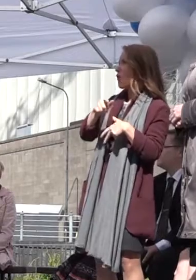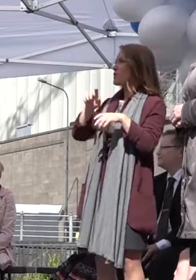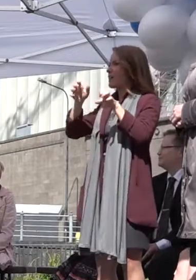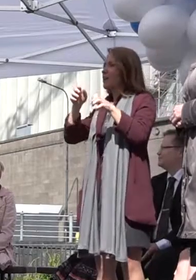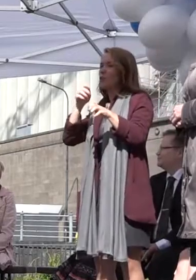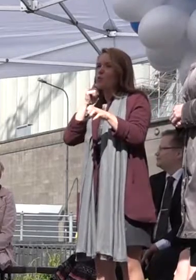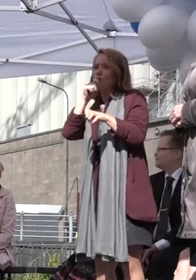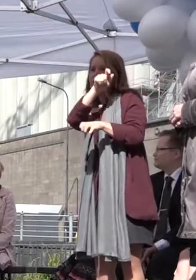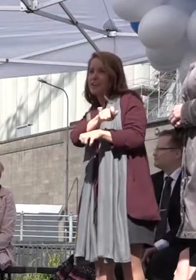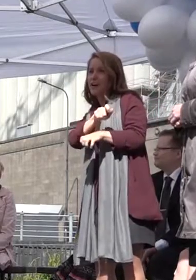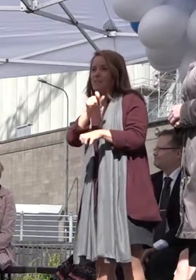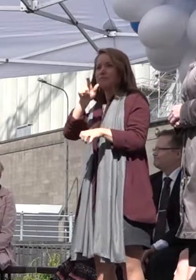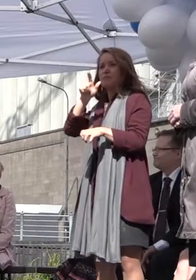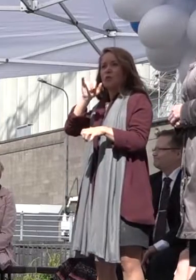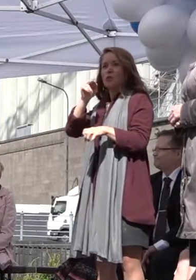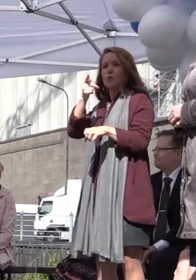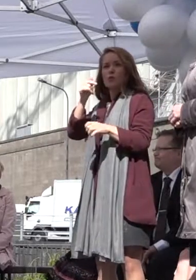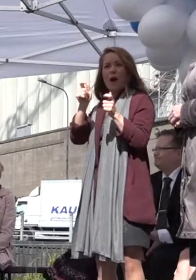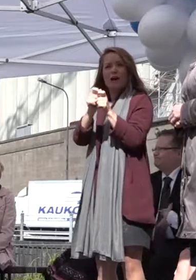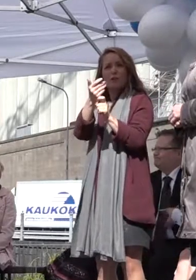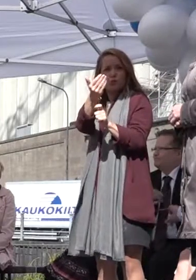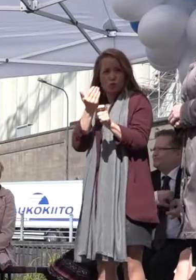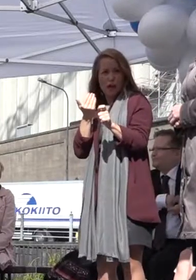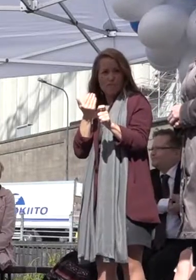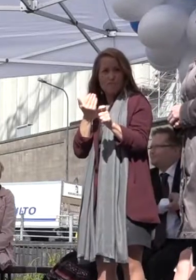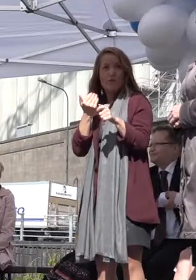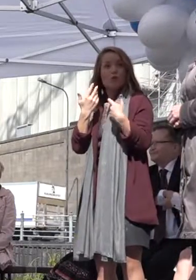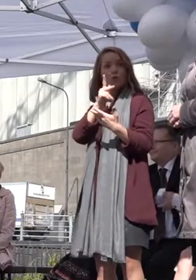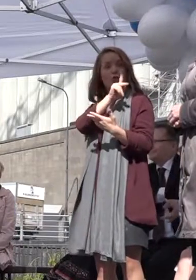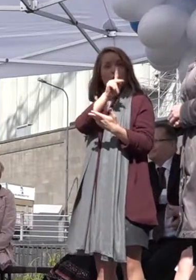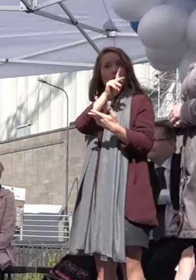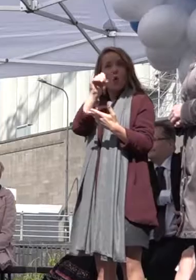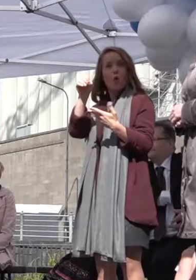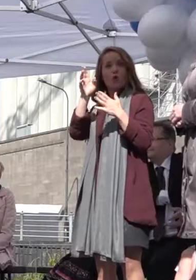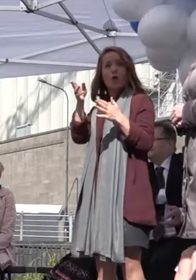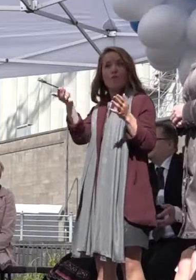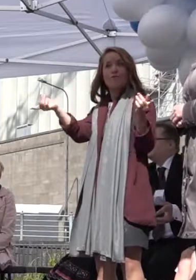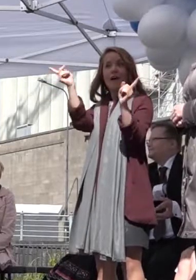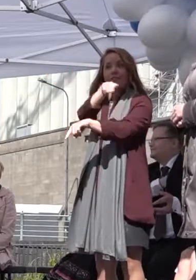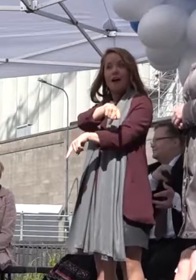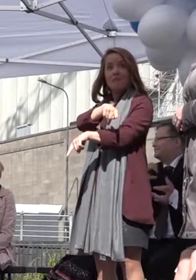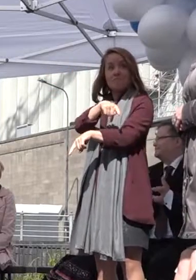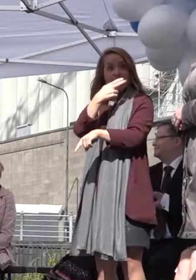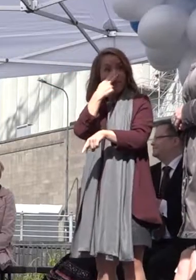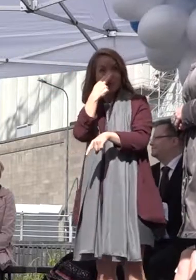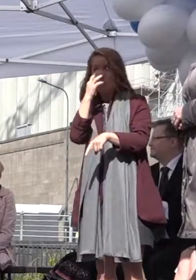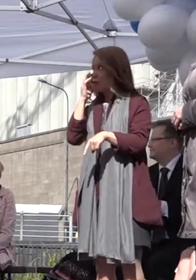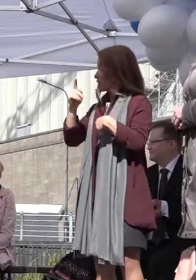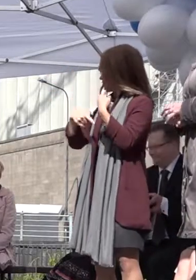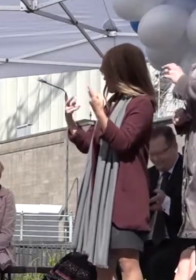ry:stä. Kyllä. Ja nyt sitten Ko Havumäki onkin vähän toisessa roolissa. Katsotaan, miten tämä menee,